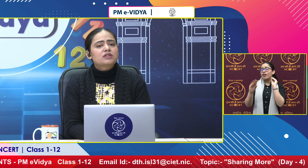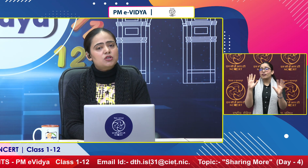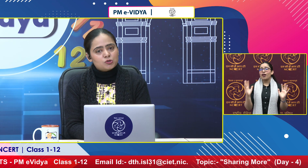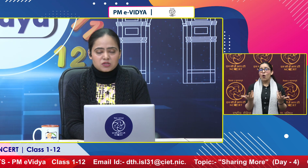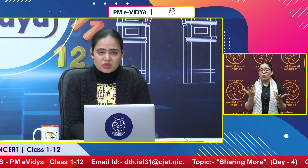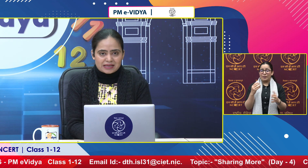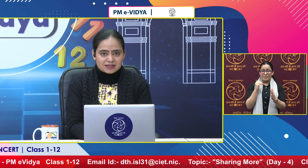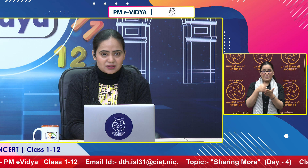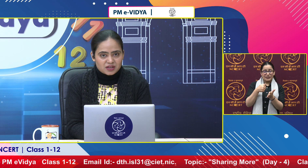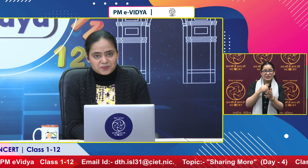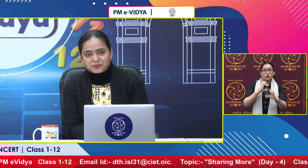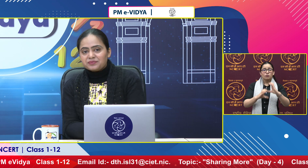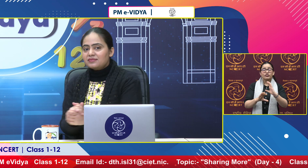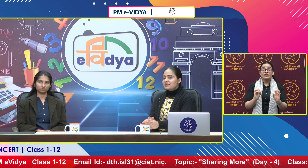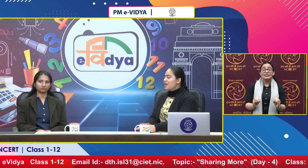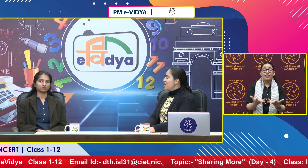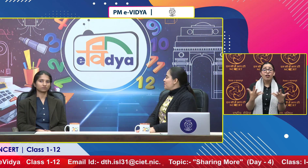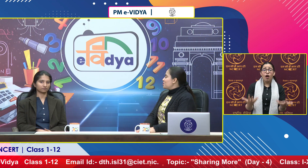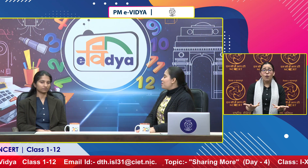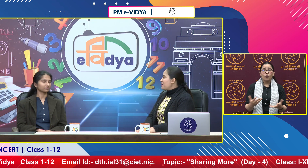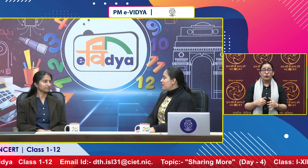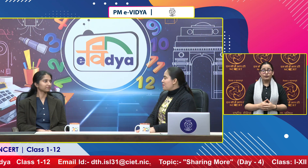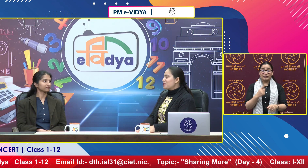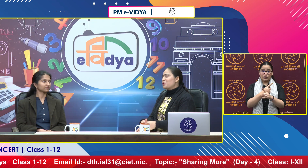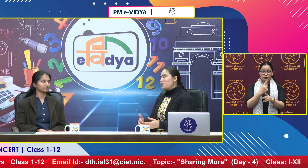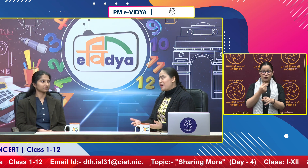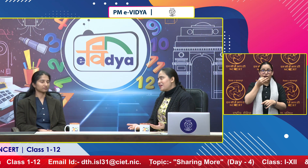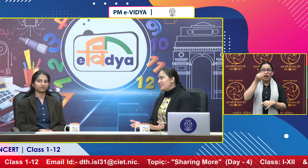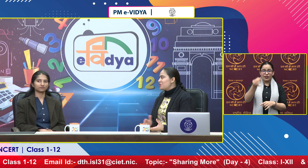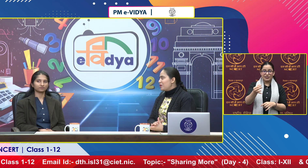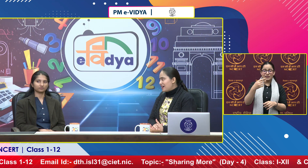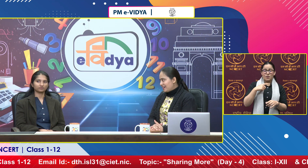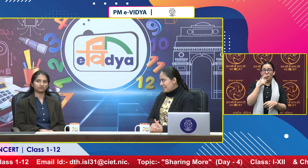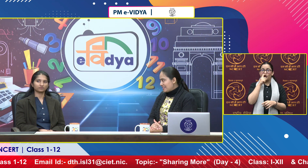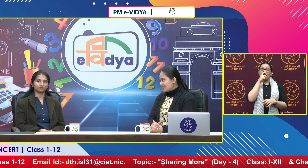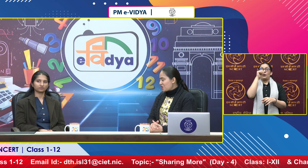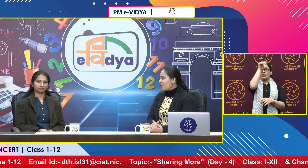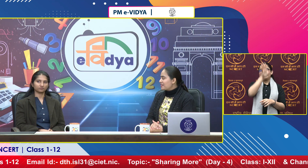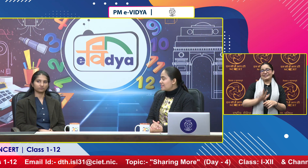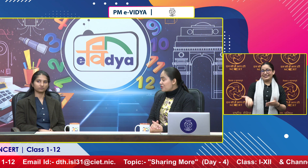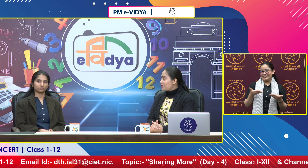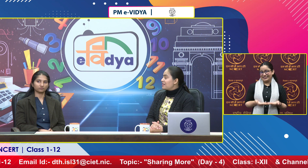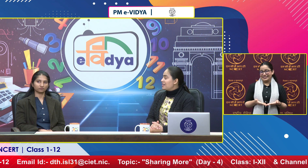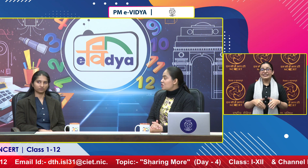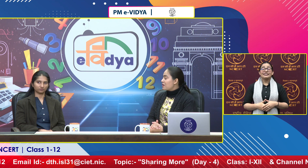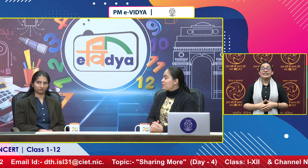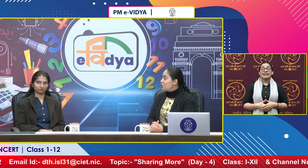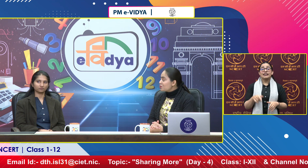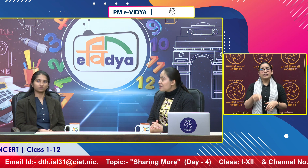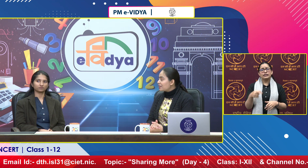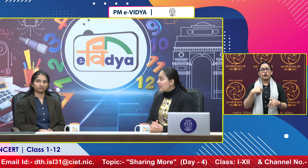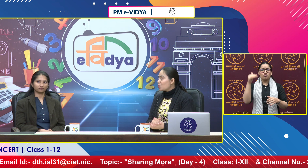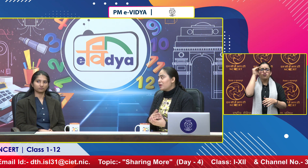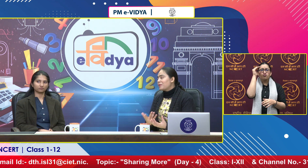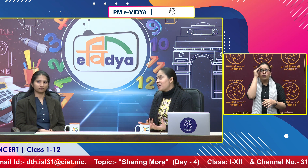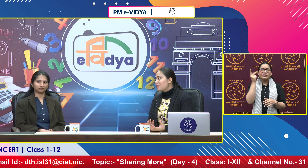बेसिक कॉन्वर्सेशन स्ट्राइक कर सकते हैं। सो मैम, हम सबको प्राउड है दैट वी आर इंडियंस, और डेफिनेटली जब हम